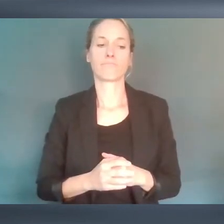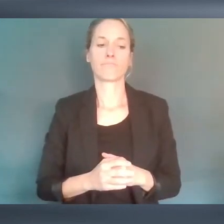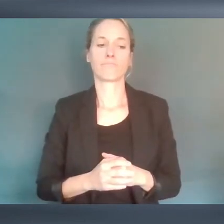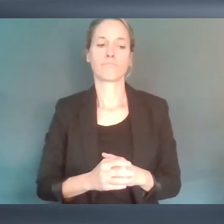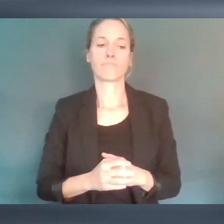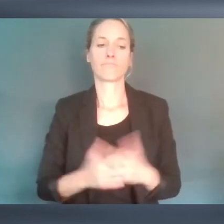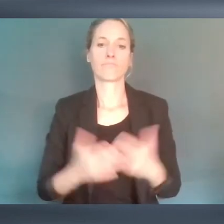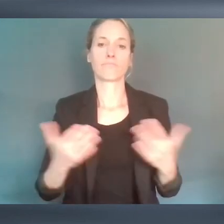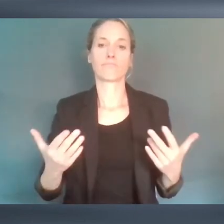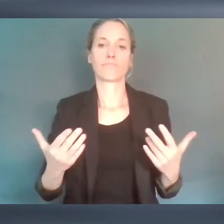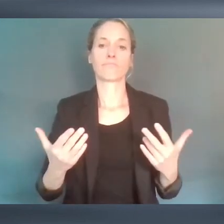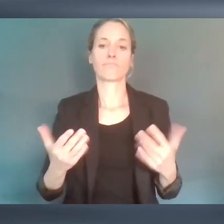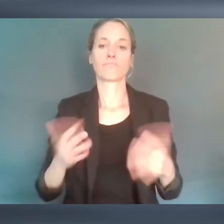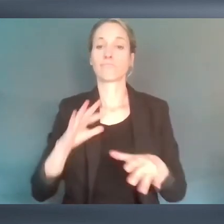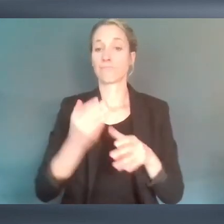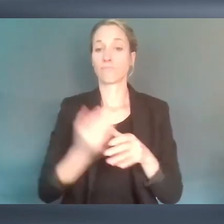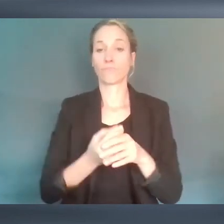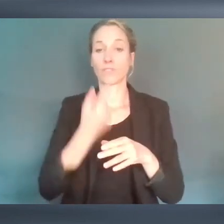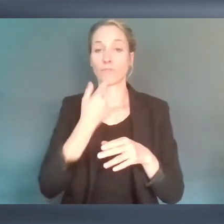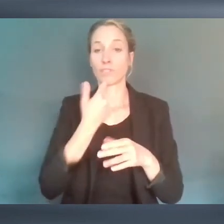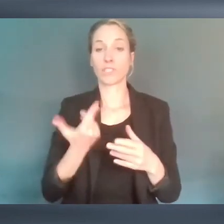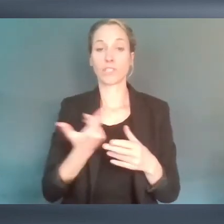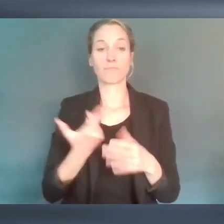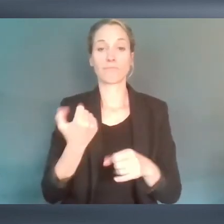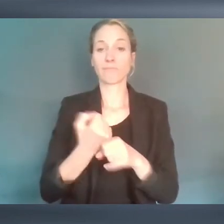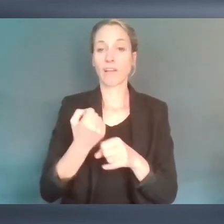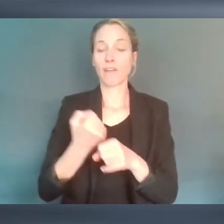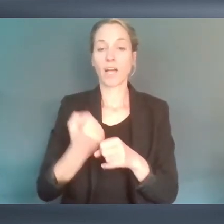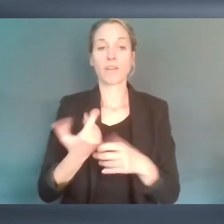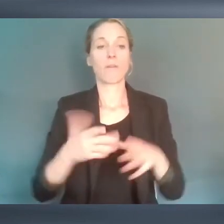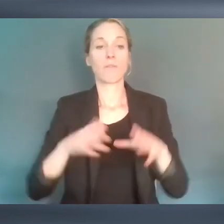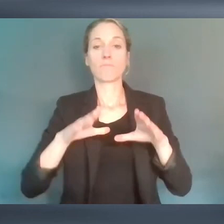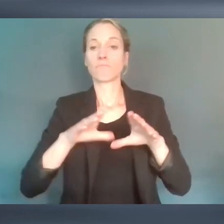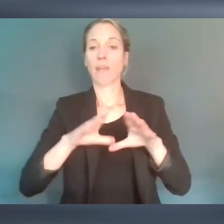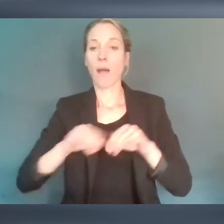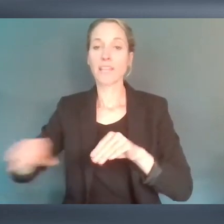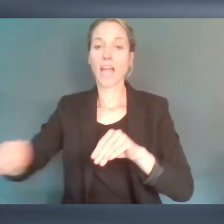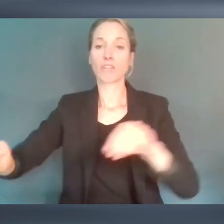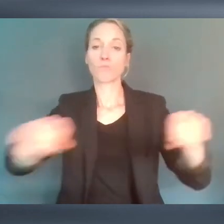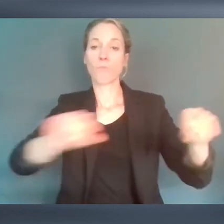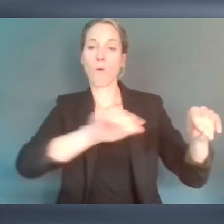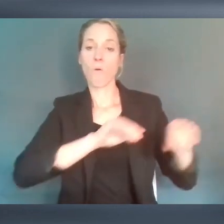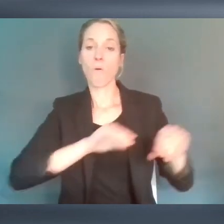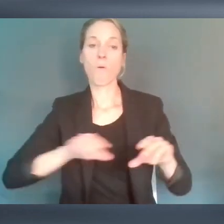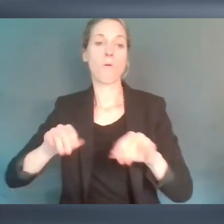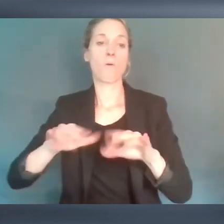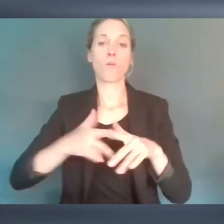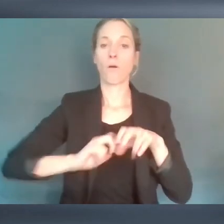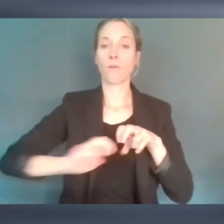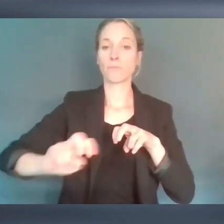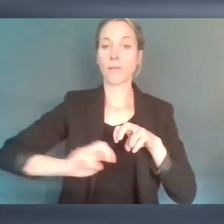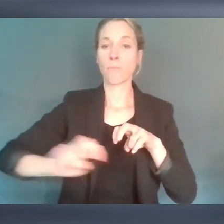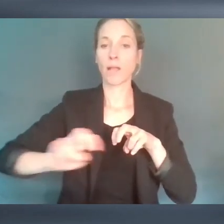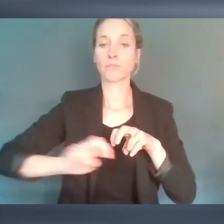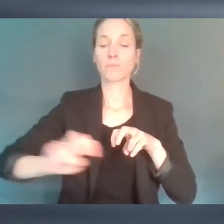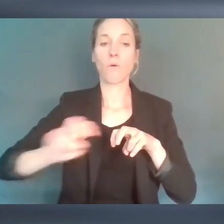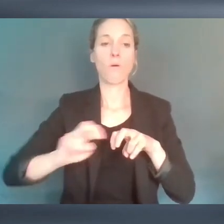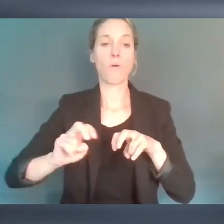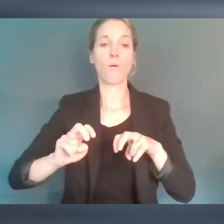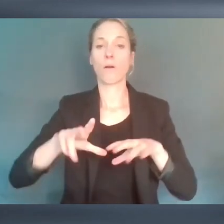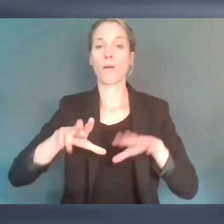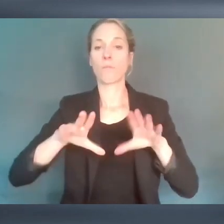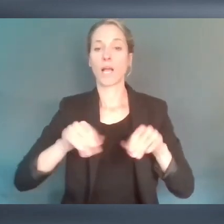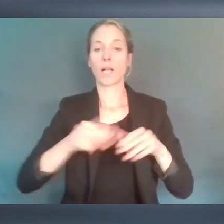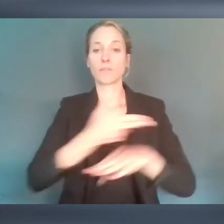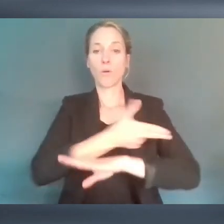bureau, le positionnement, le déplacement, le mobilier, les espaces communs que l'on va utiliser, c'est se rendre à une cafétéria, à une salle